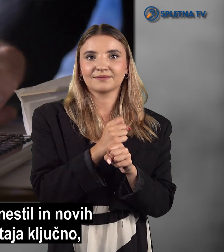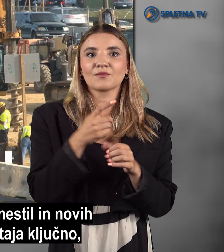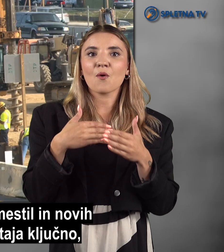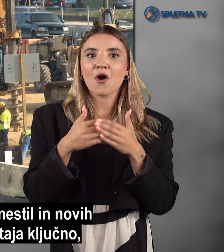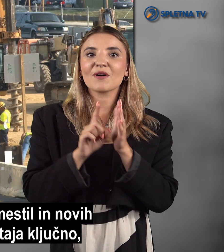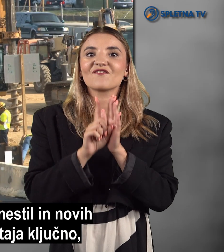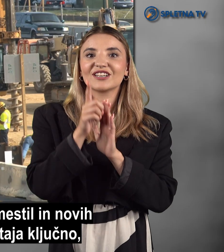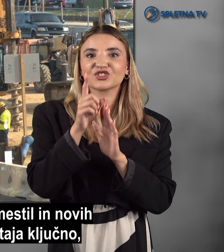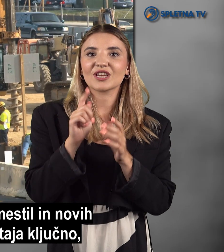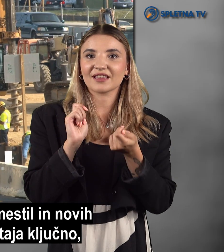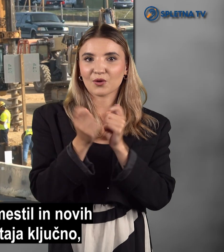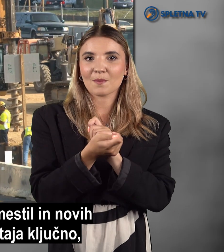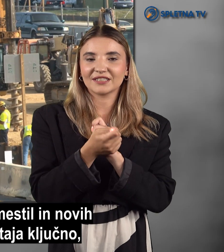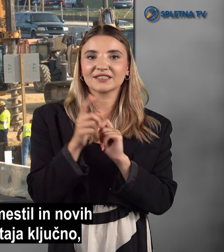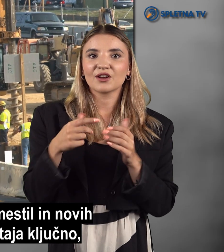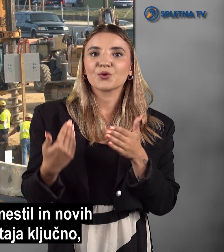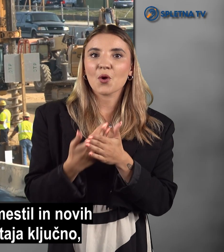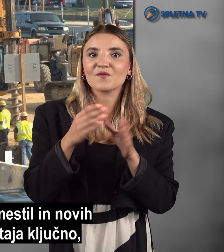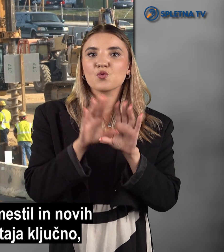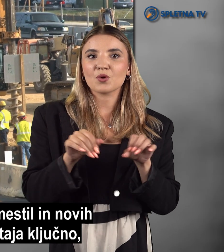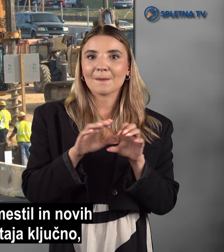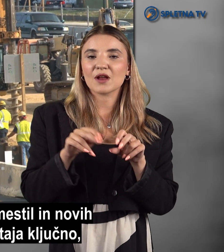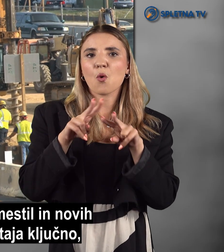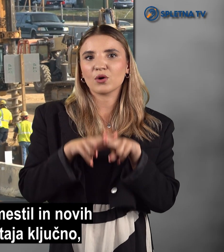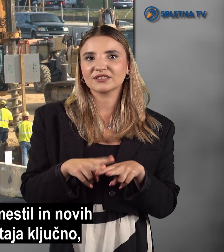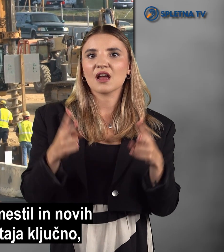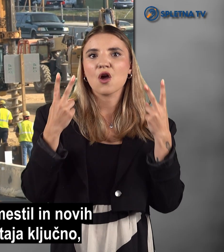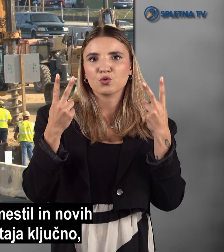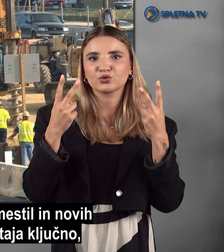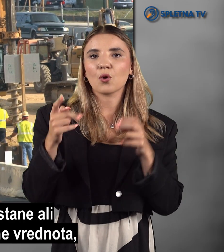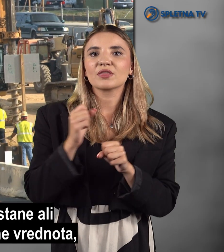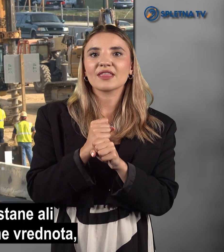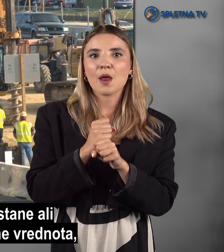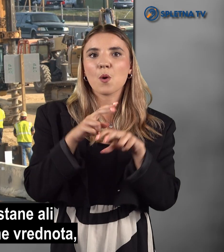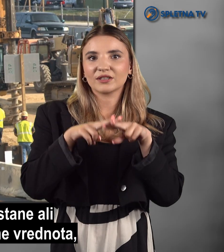Ob višjih nadomestilih in novih ukrepih pa ostaja ključno, da